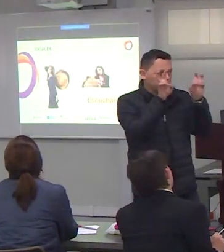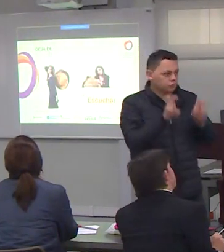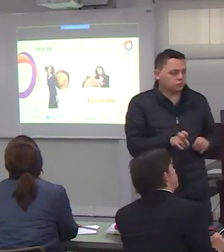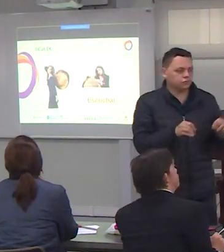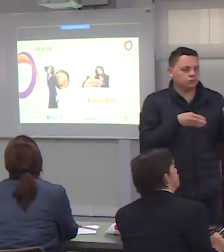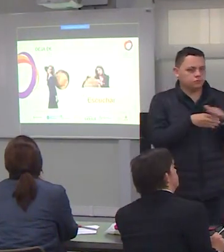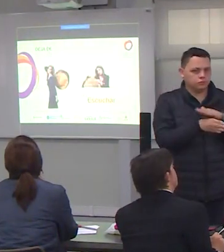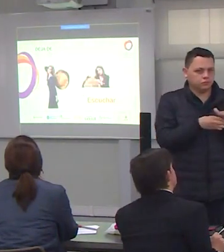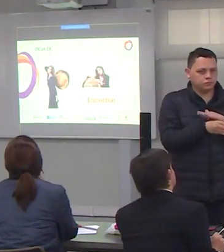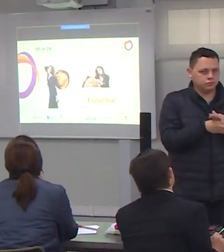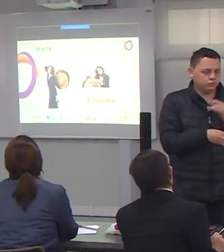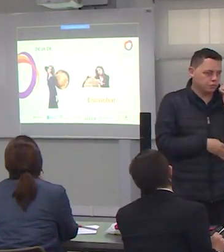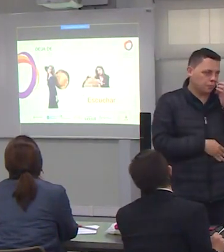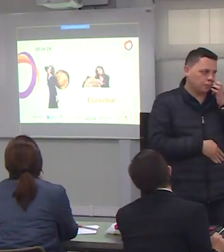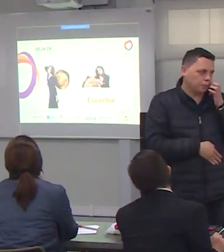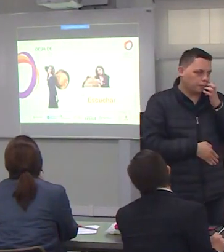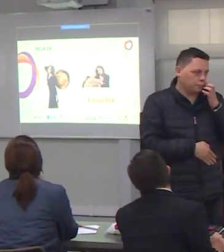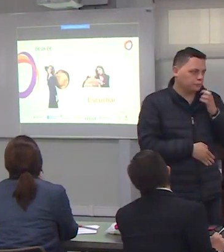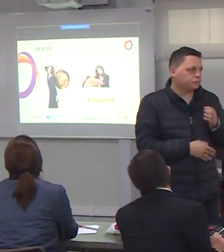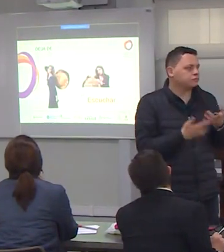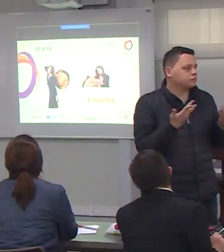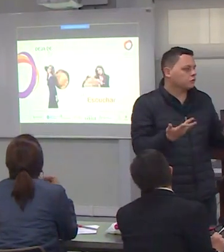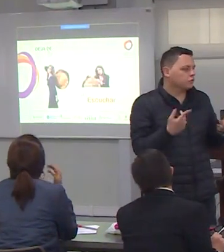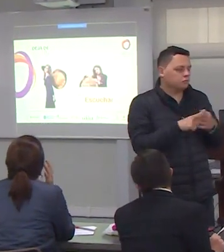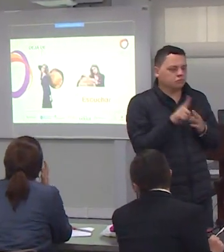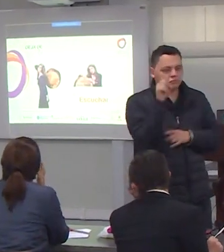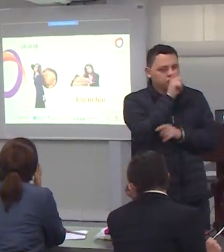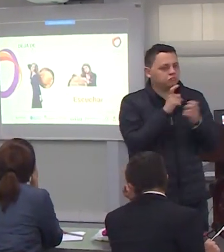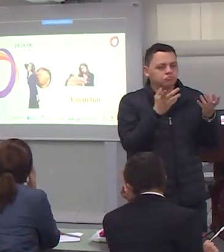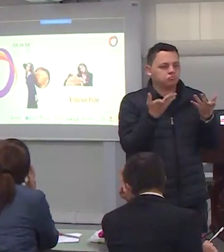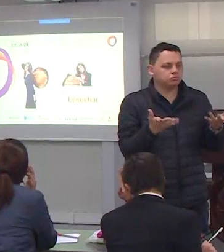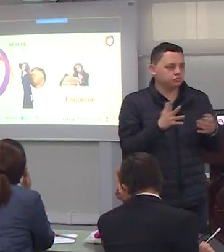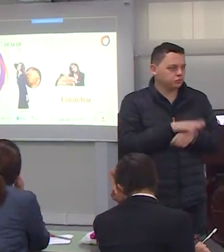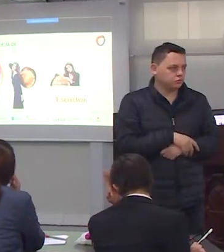de accesibilidad un poco para refrescar